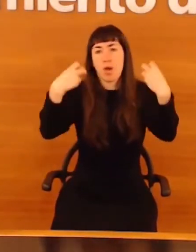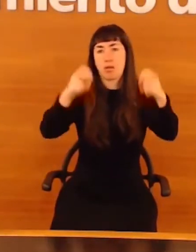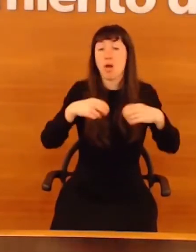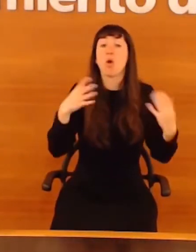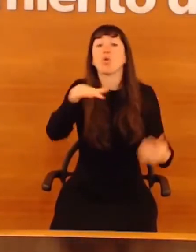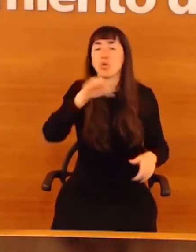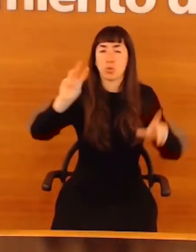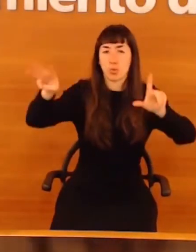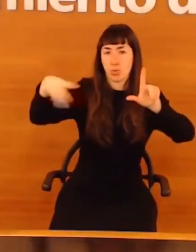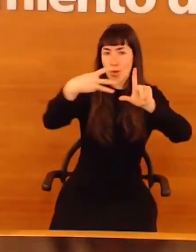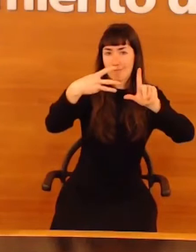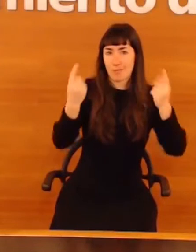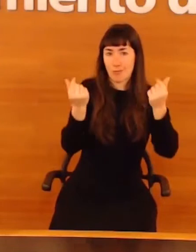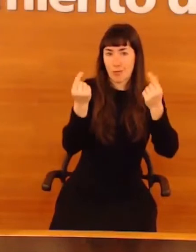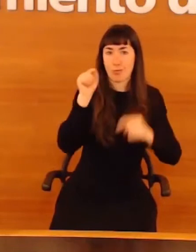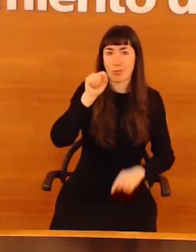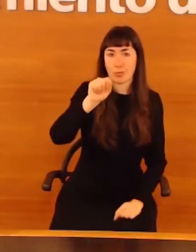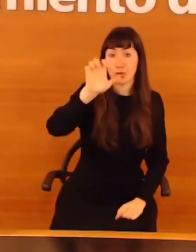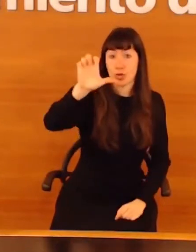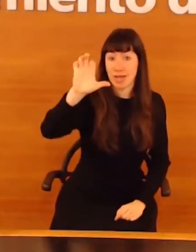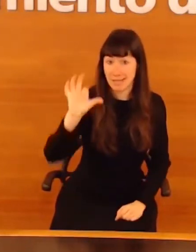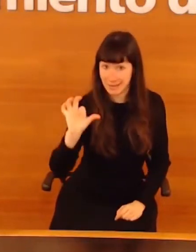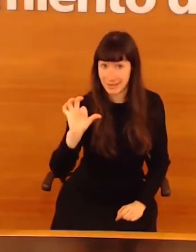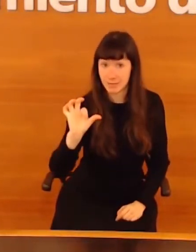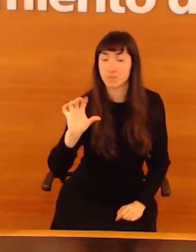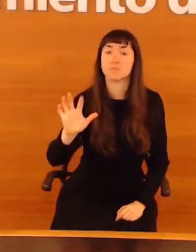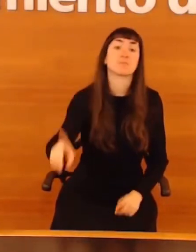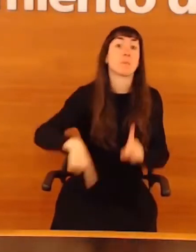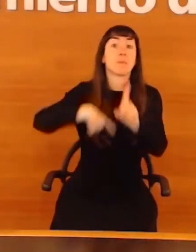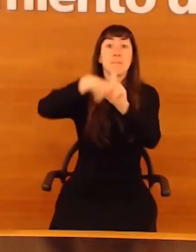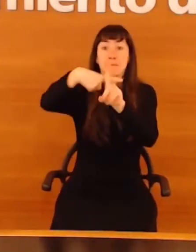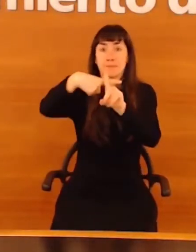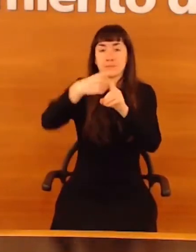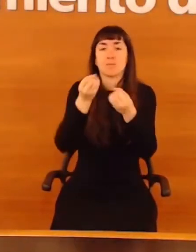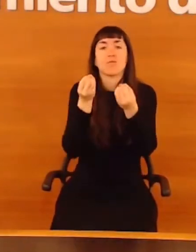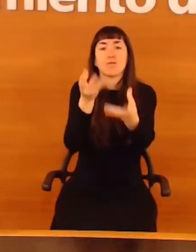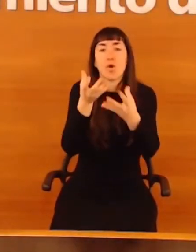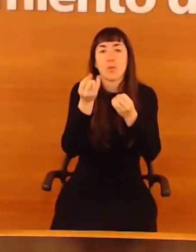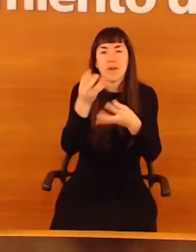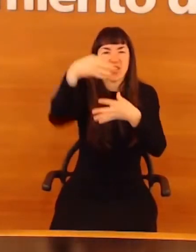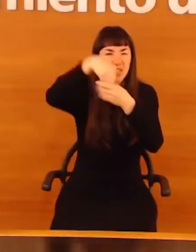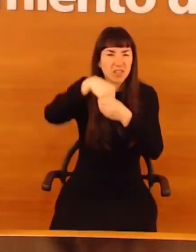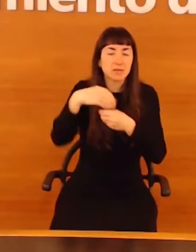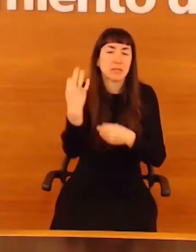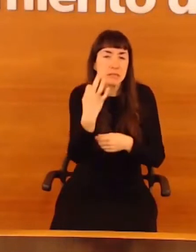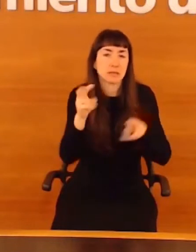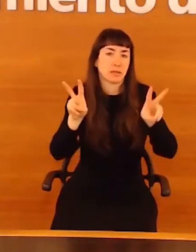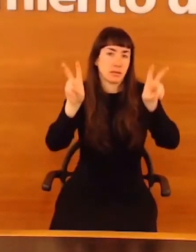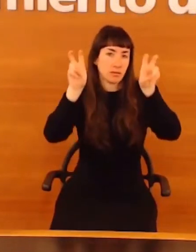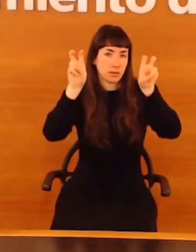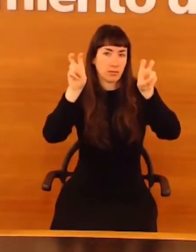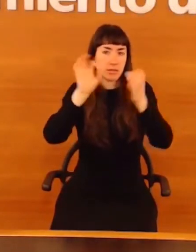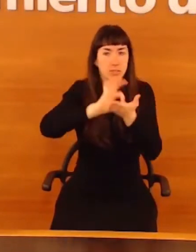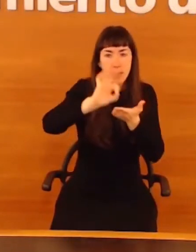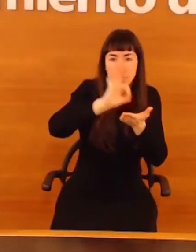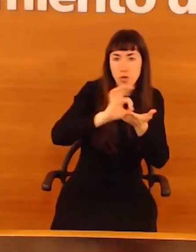web municipal logroño.es y asimismo hay información del servicio y de las actuaciones en